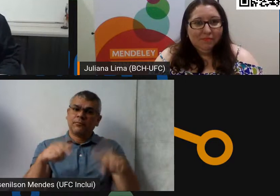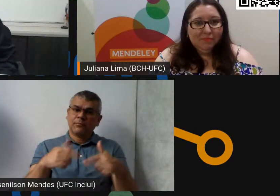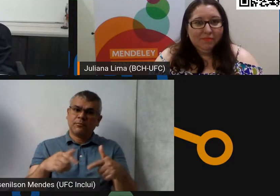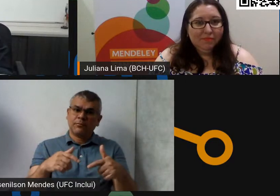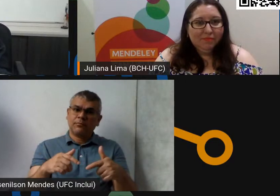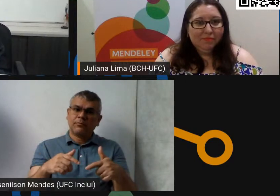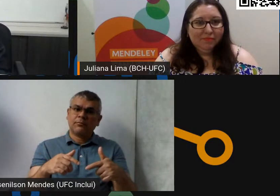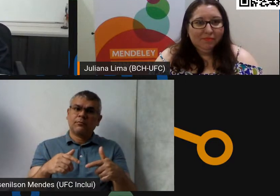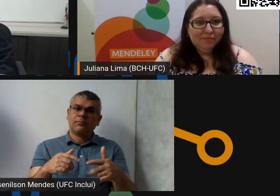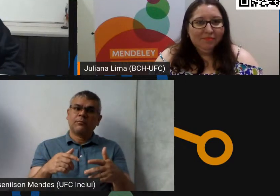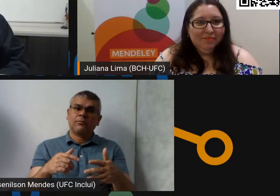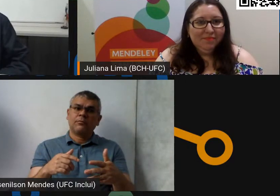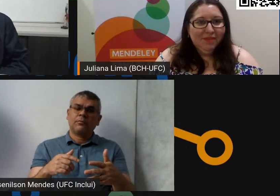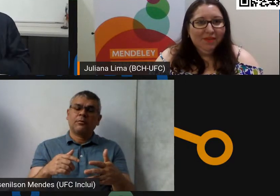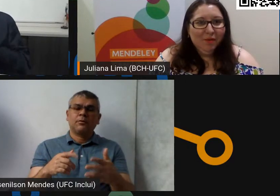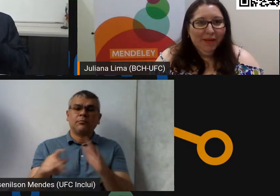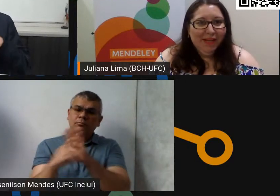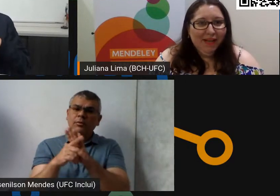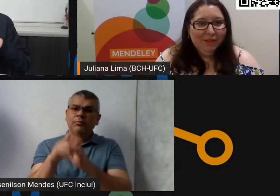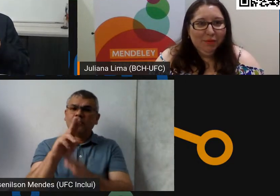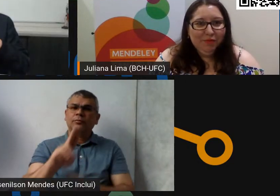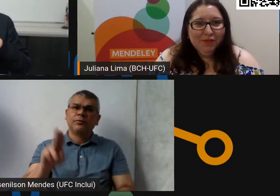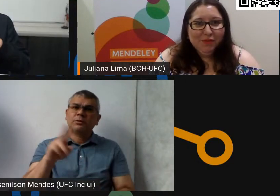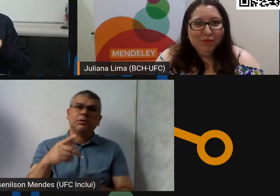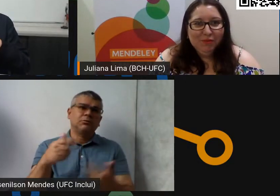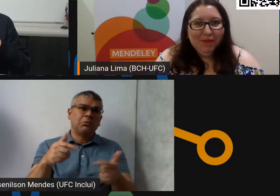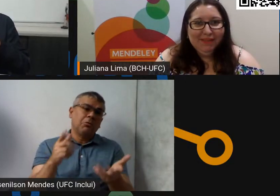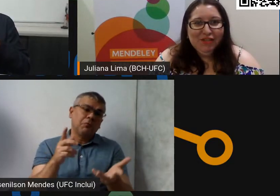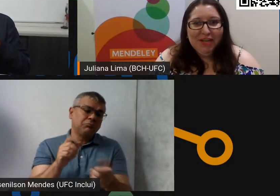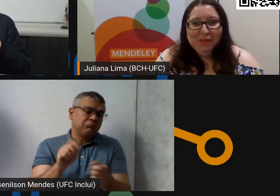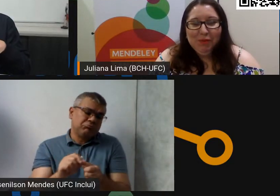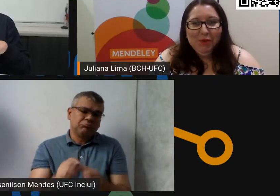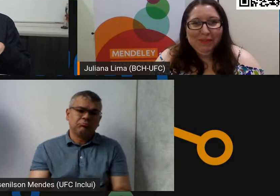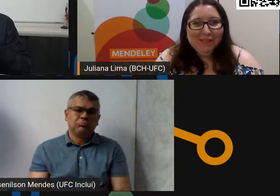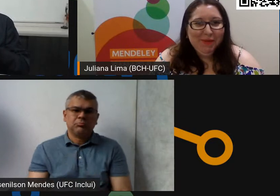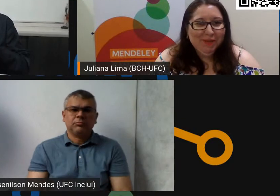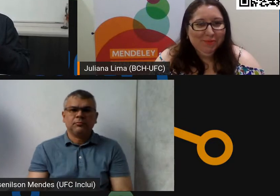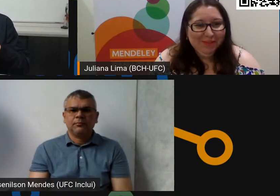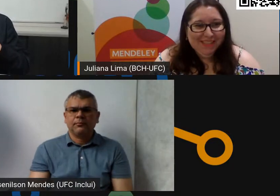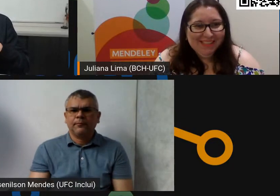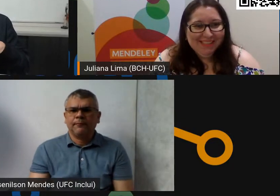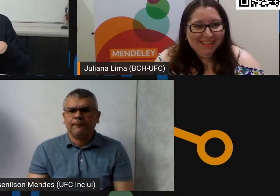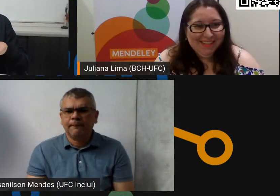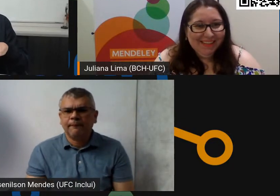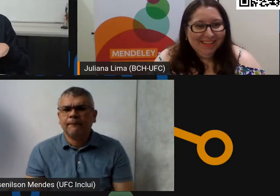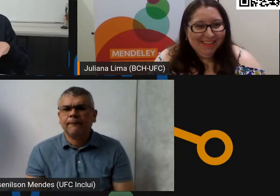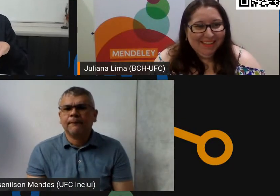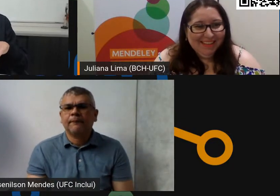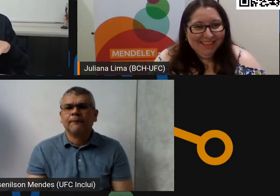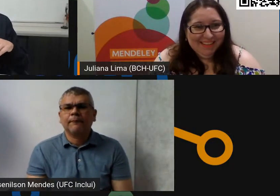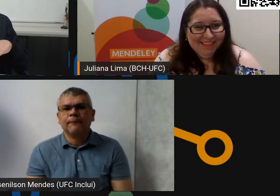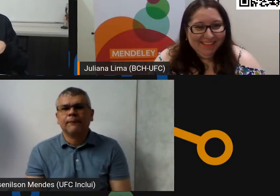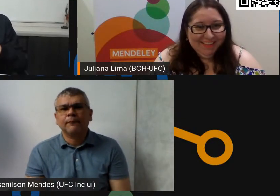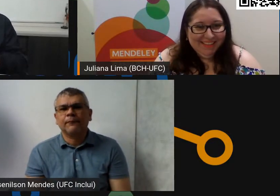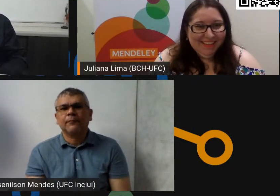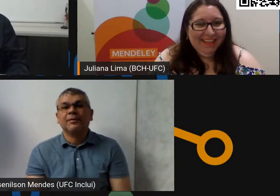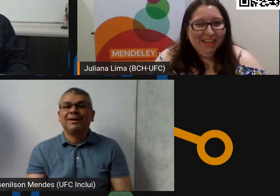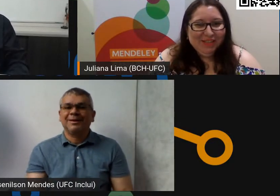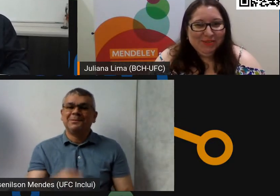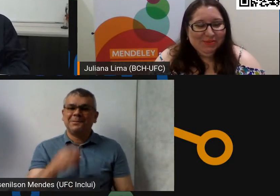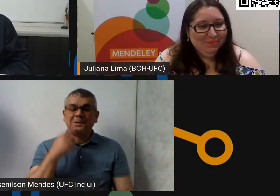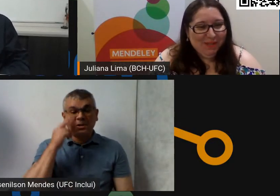que ser voltado lá. Bom, mas é isso. Obrigada, professor. Até já respondeu uma das perguntas. Eu li uma aqui, por isso que eu